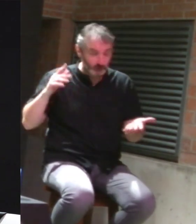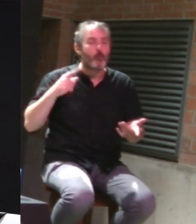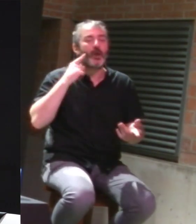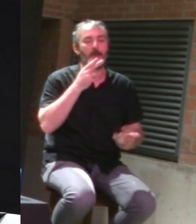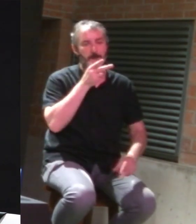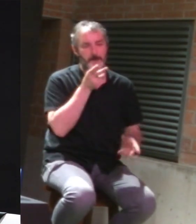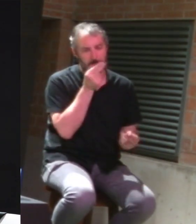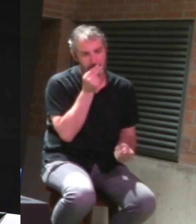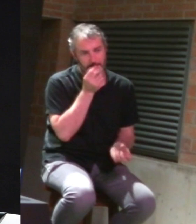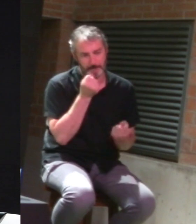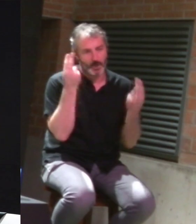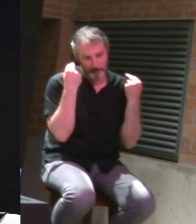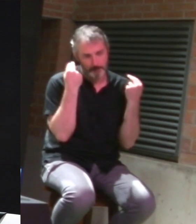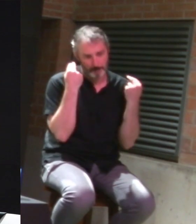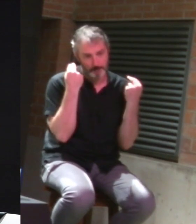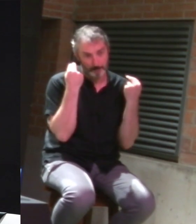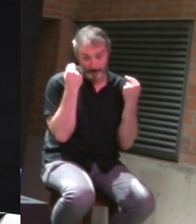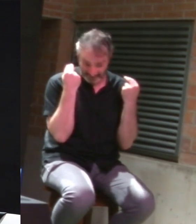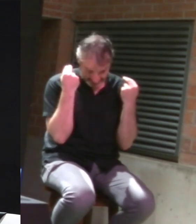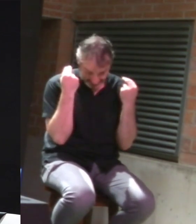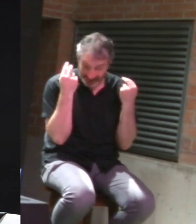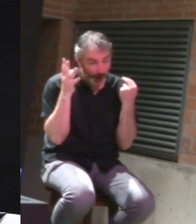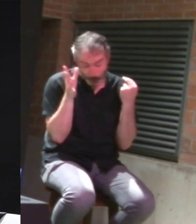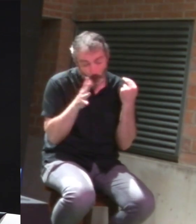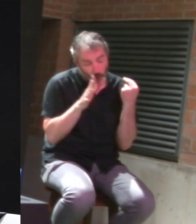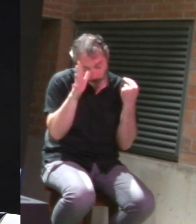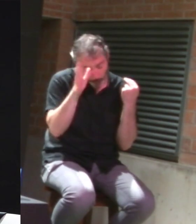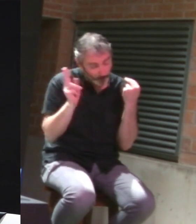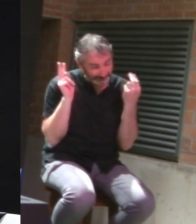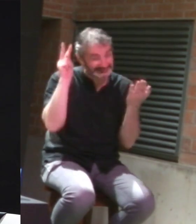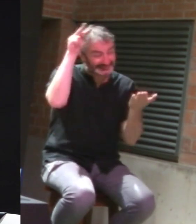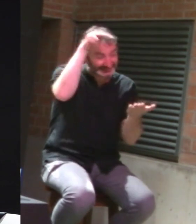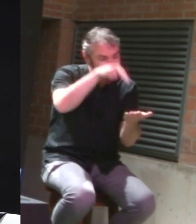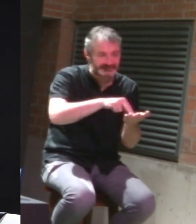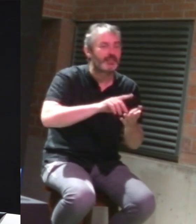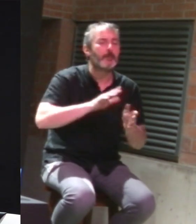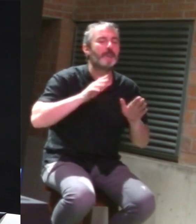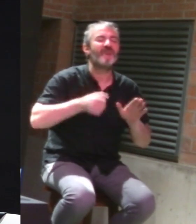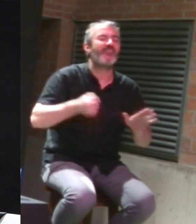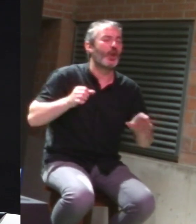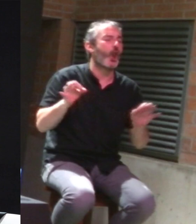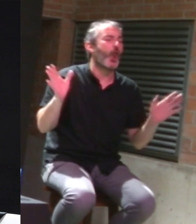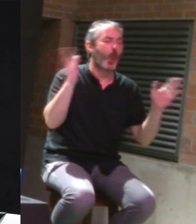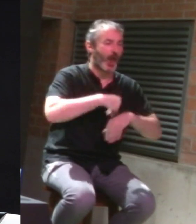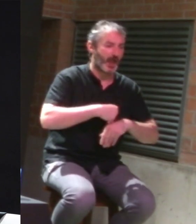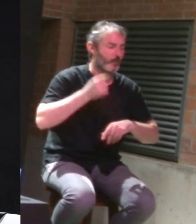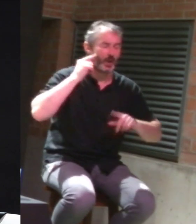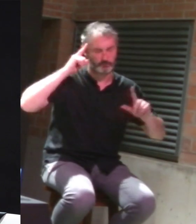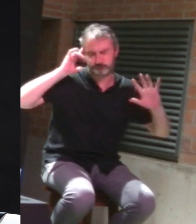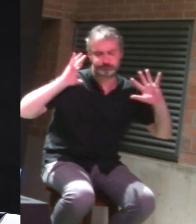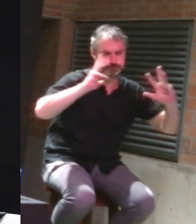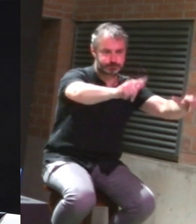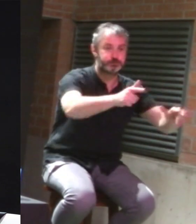què? Perquè no defensen només uns acords aprovats en un sindicat, sinó que surten a defensar el que diuen elles al